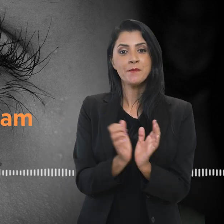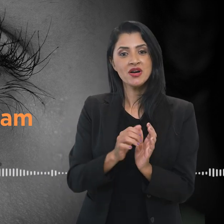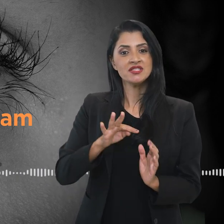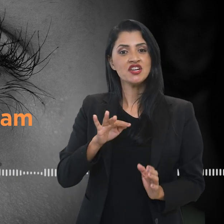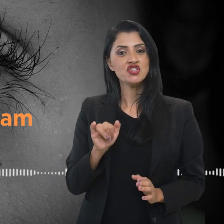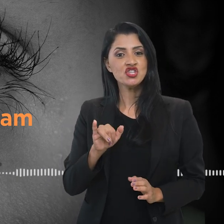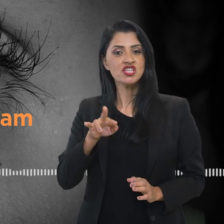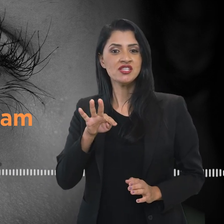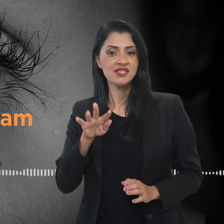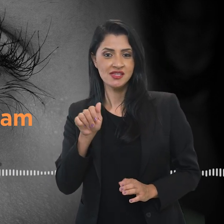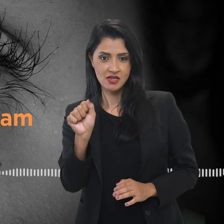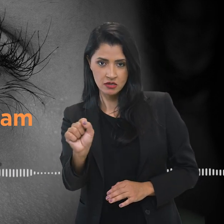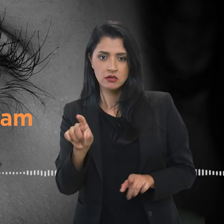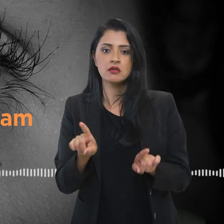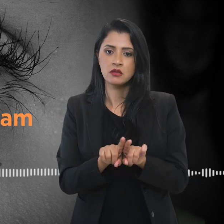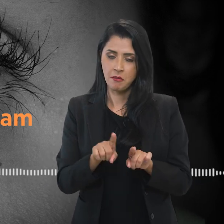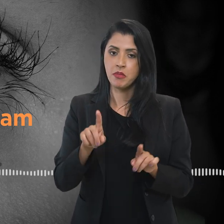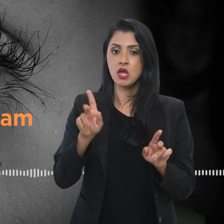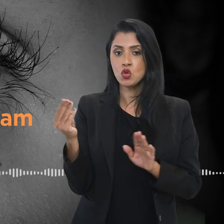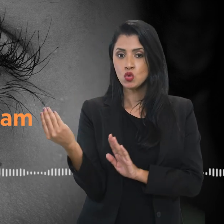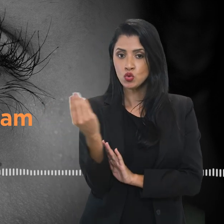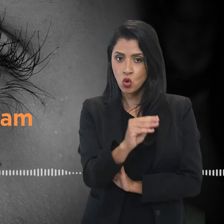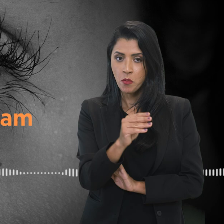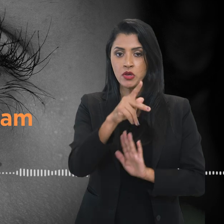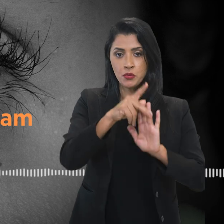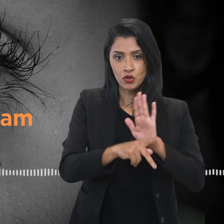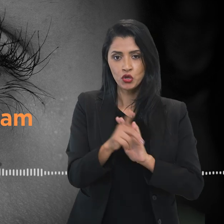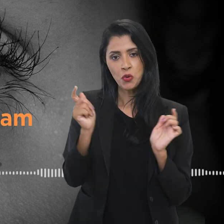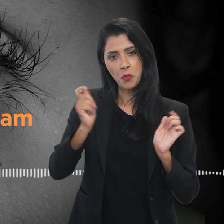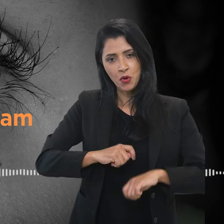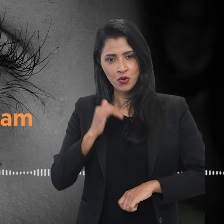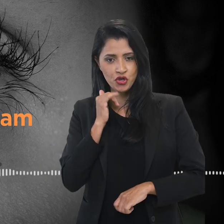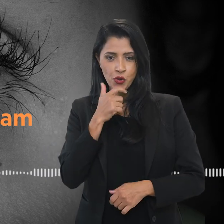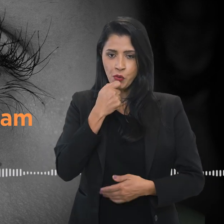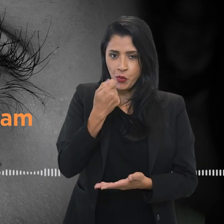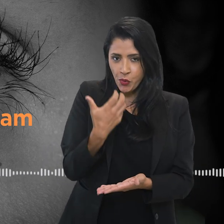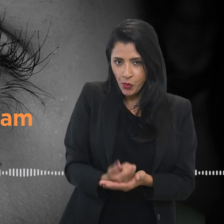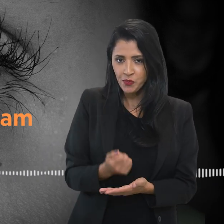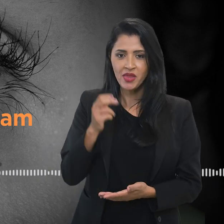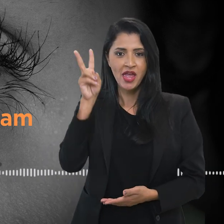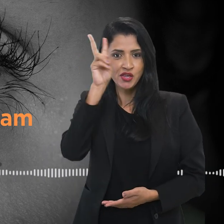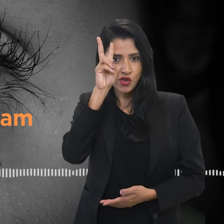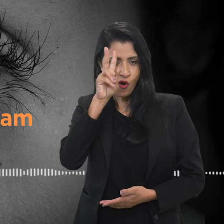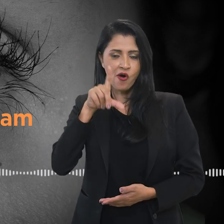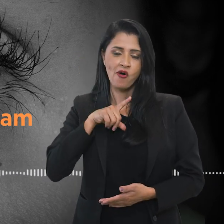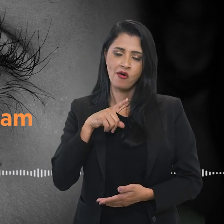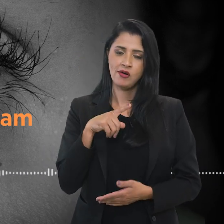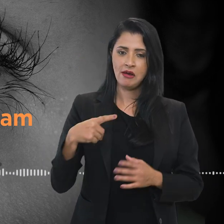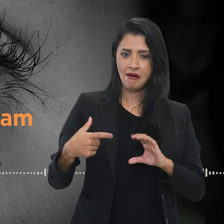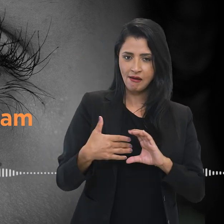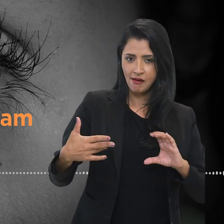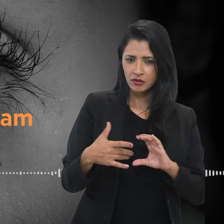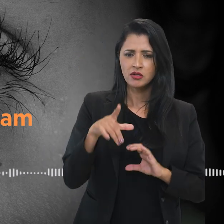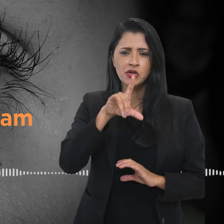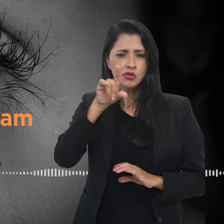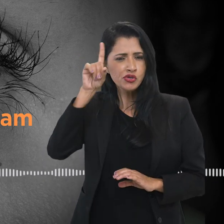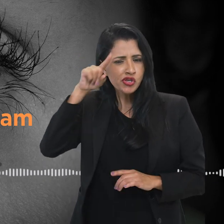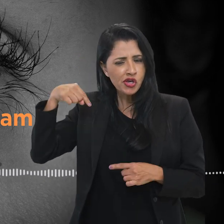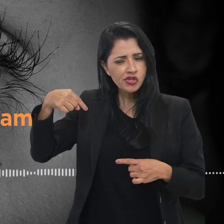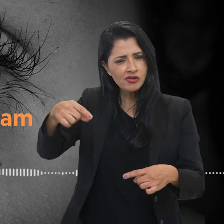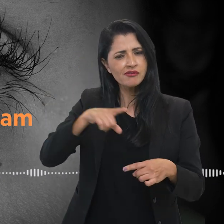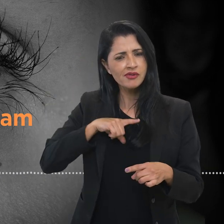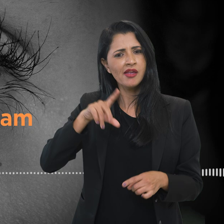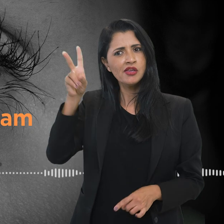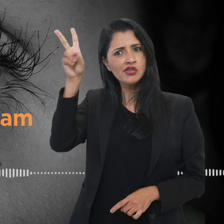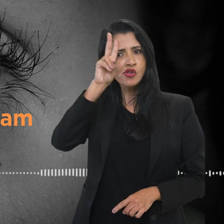acaso. Pulsos dá nome ao projeto jornalístico que permitiu o podcast Histórias Raras. No dia a dia do jornalismo, tem um monte de história que está